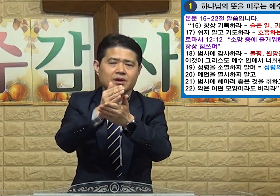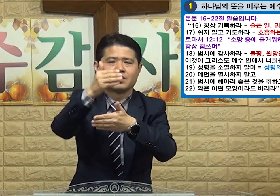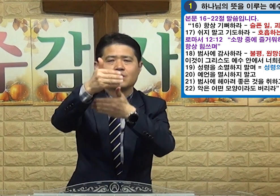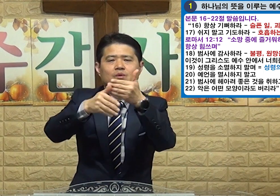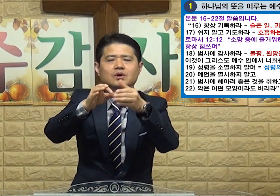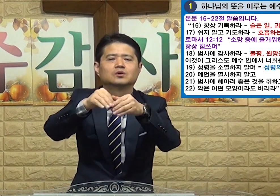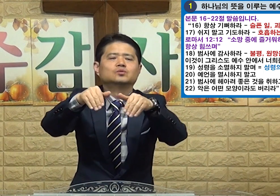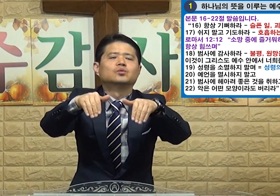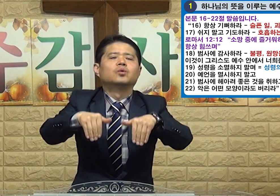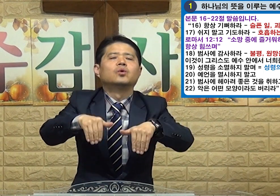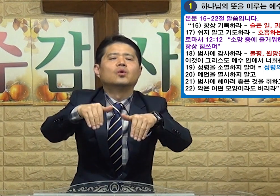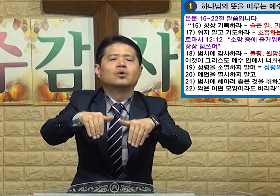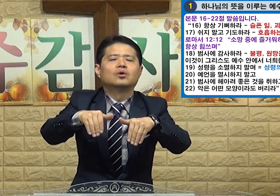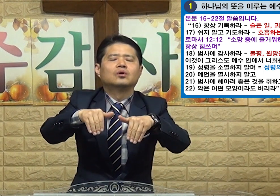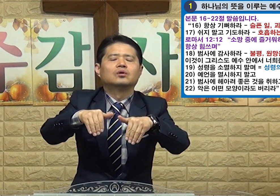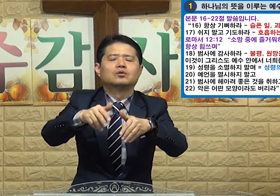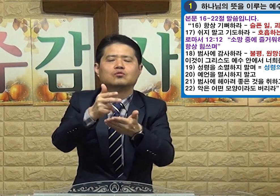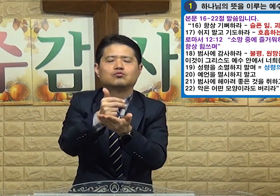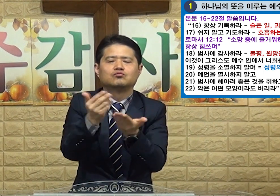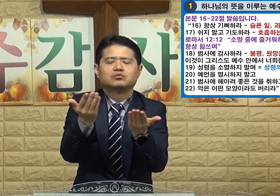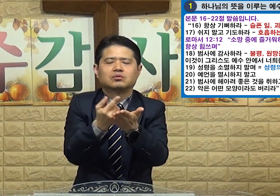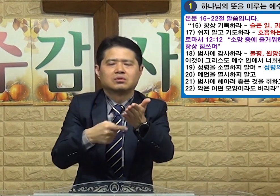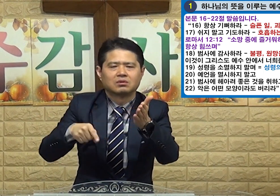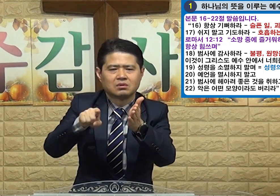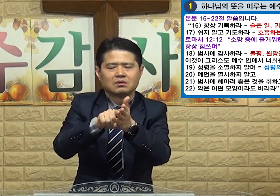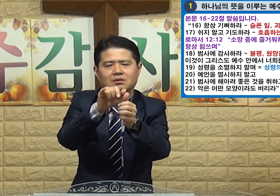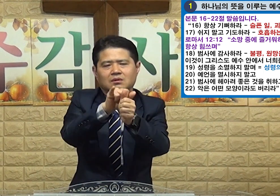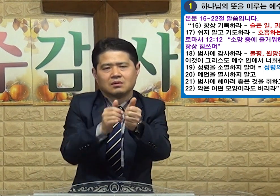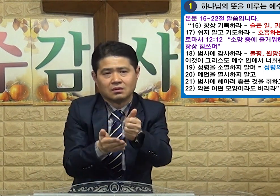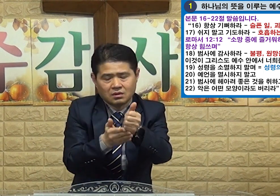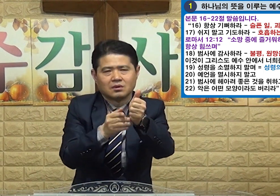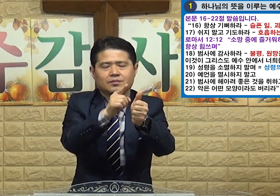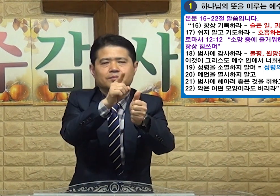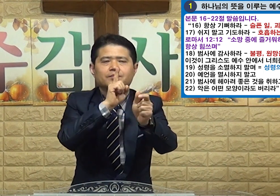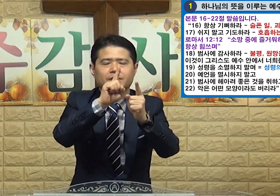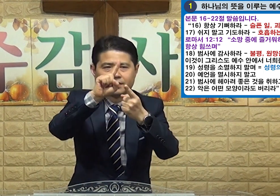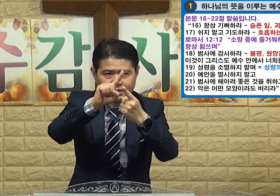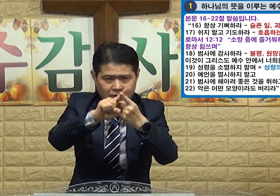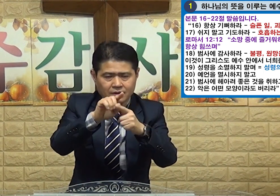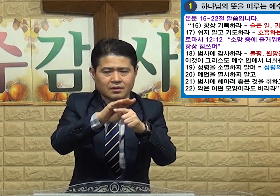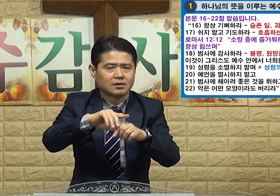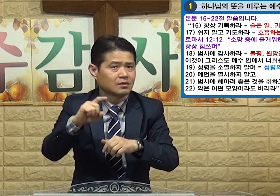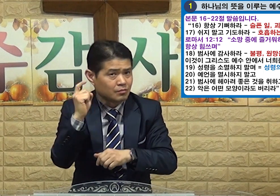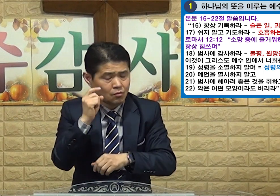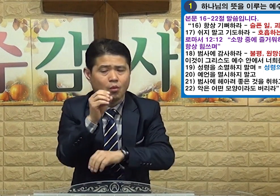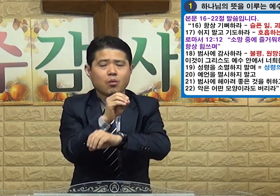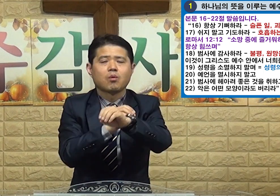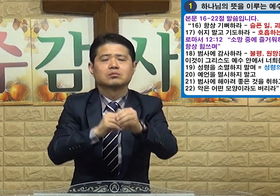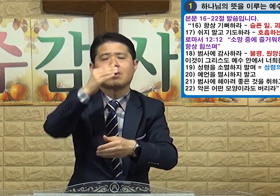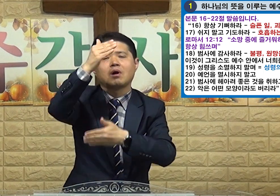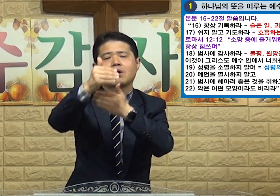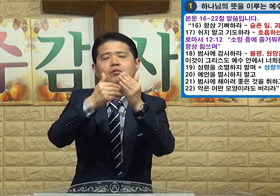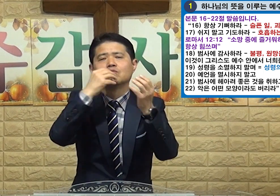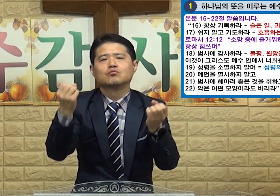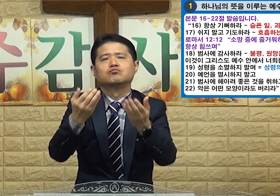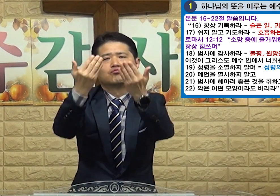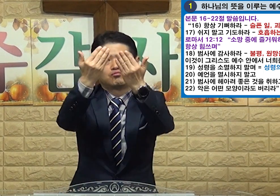사람의 눈으로 보지 마시고 그것은 종이 될 수 있으니 아버지의 말씀 그대로 듣고